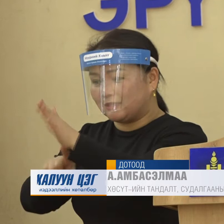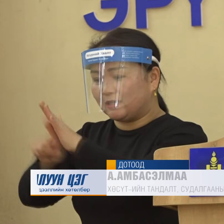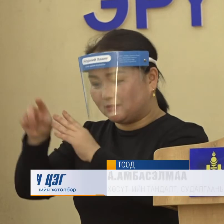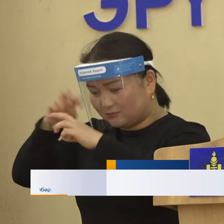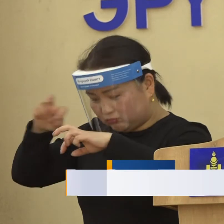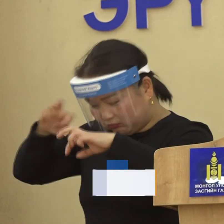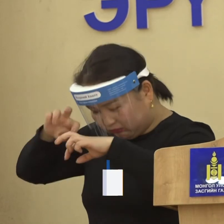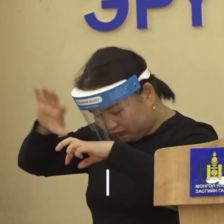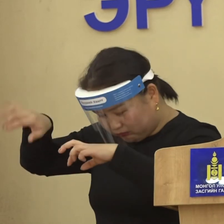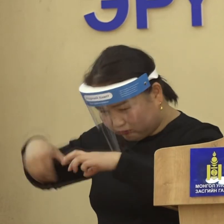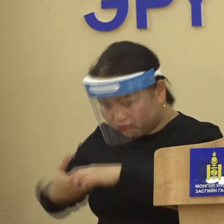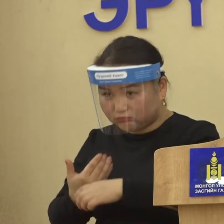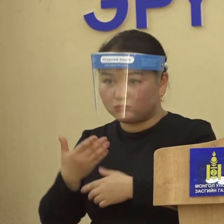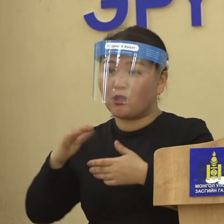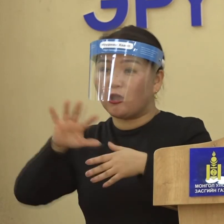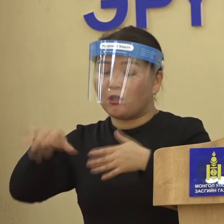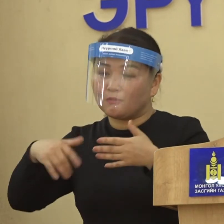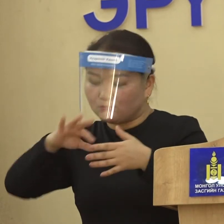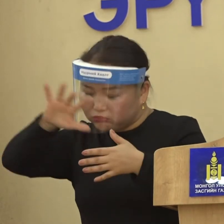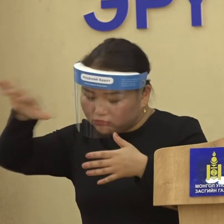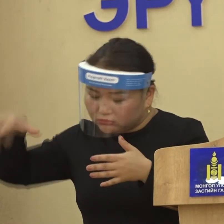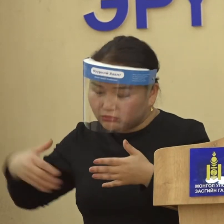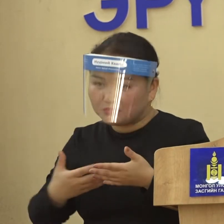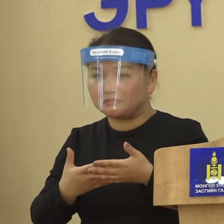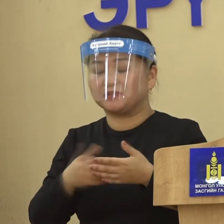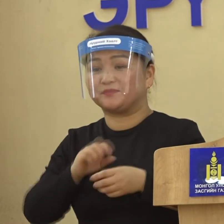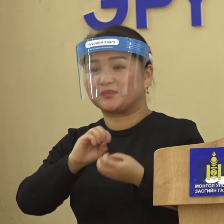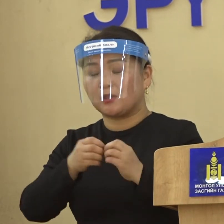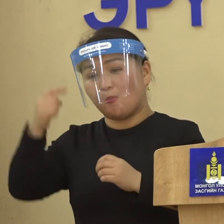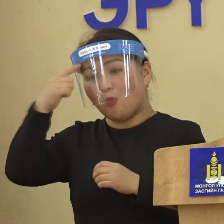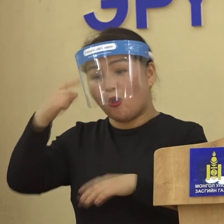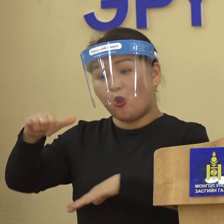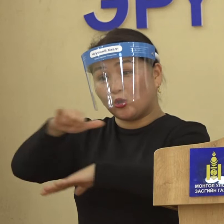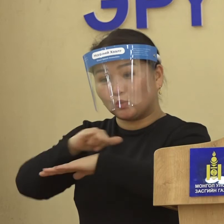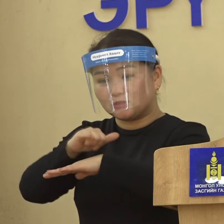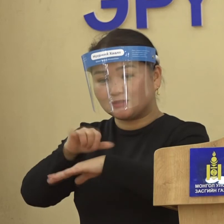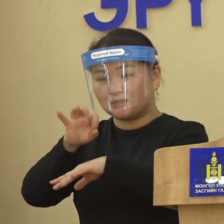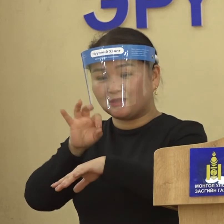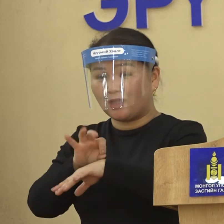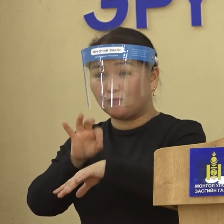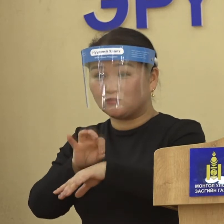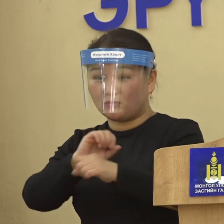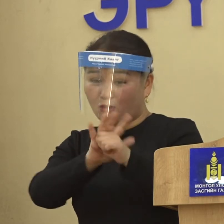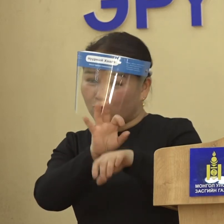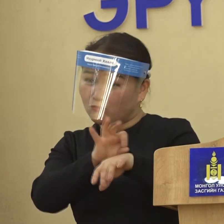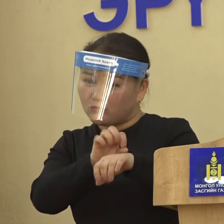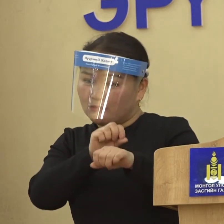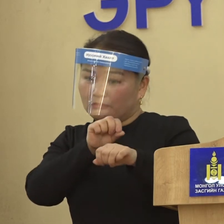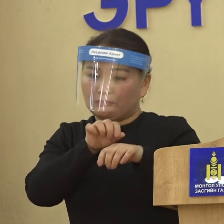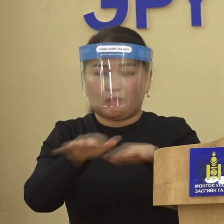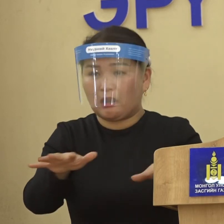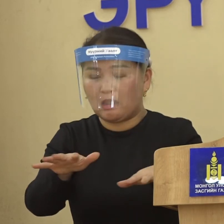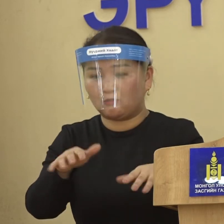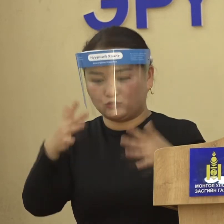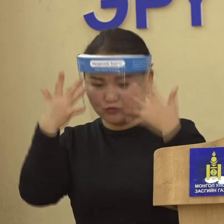Тэрнийхээ хүчинд бол бид нар өнөөдрийн хүртэл их нутагтаа, их орондоо бол халдварыг тарааж алдахгүй ажлыг зохион байгуулж байна. За